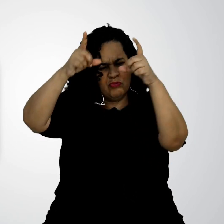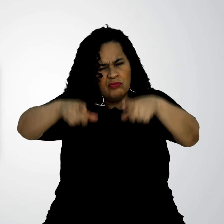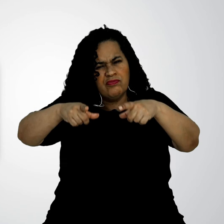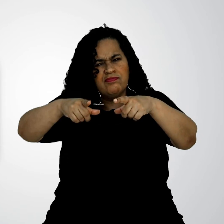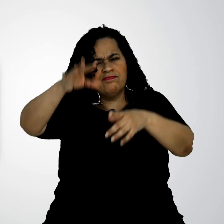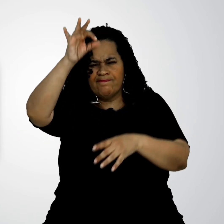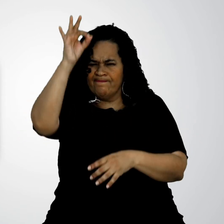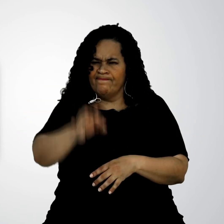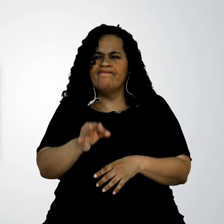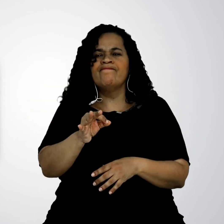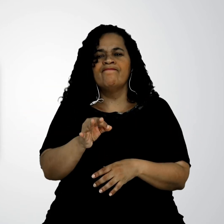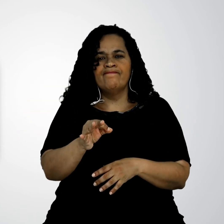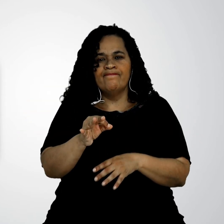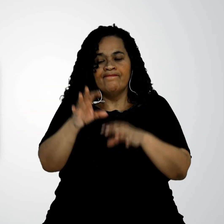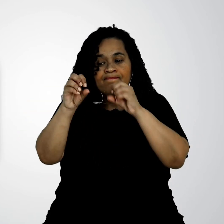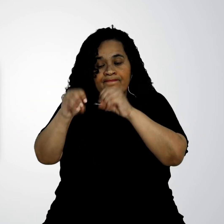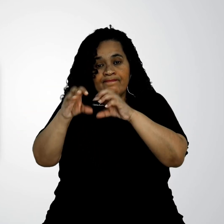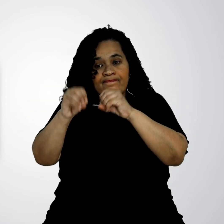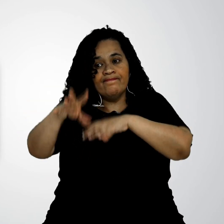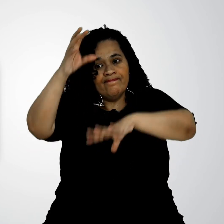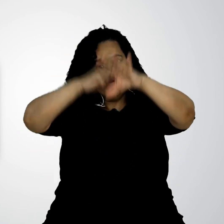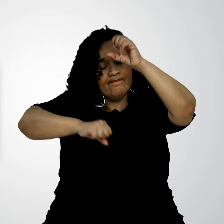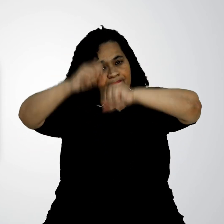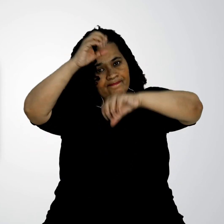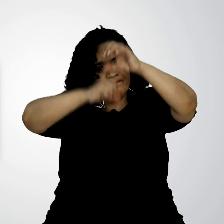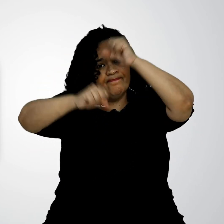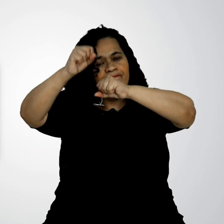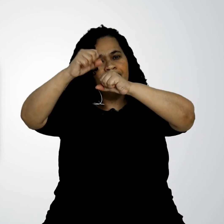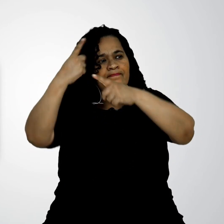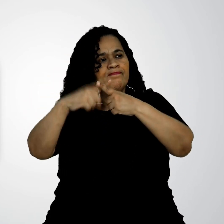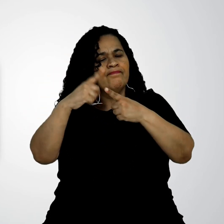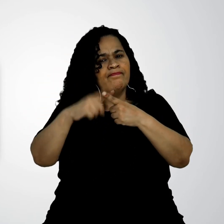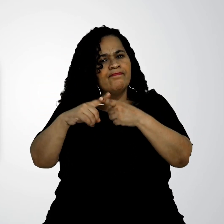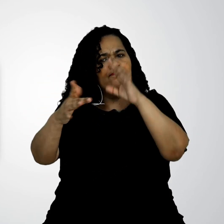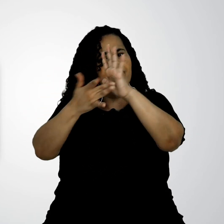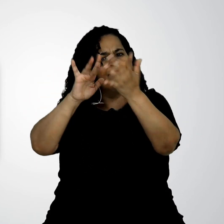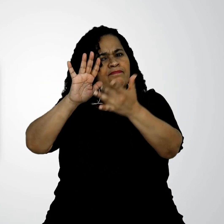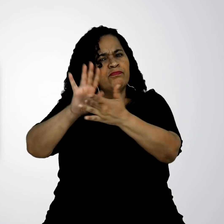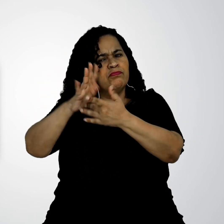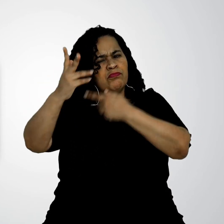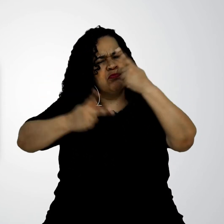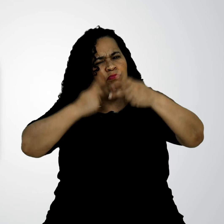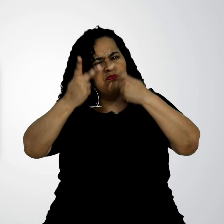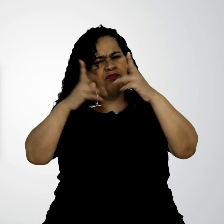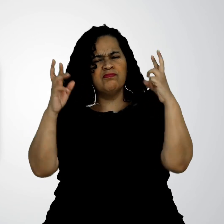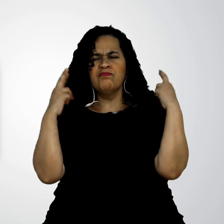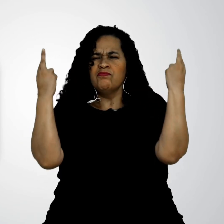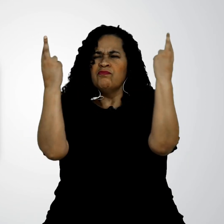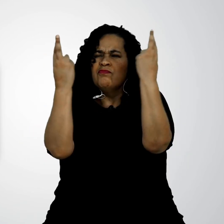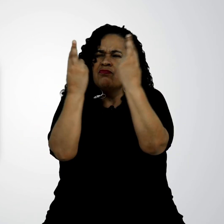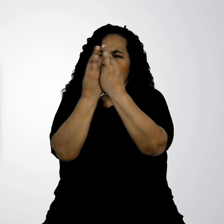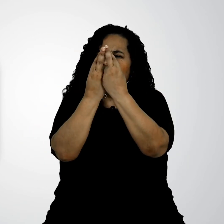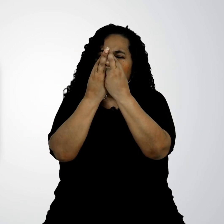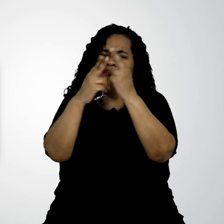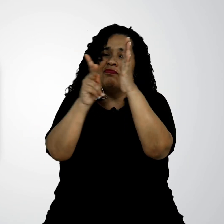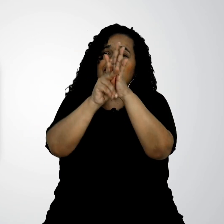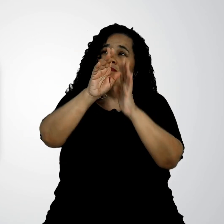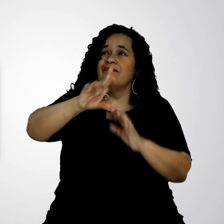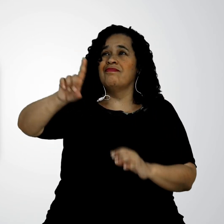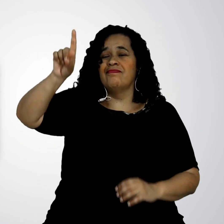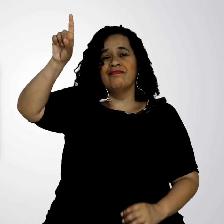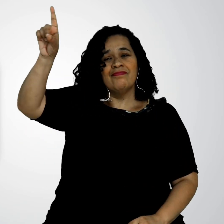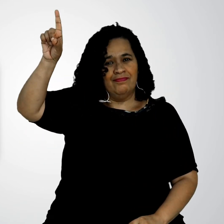do aprendizado, tranquilo em relação a isso, porque Jesus já falou que o reino das trevas não resistiria ao reino da luz. Então, os seres